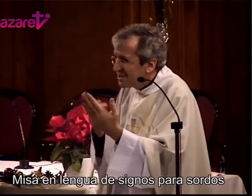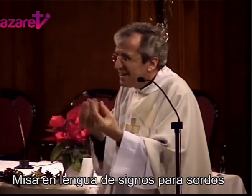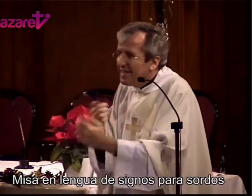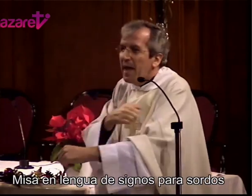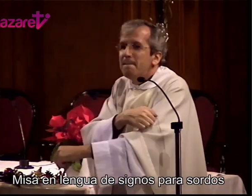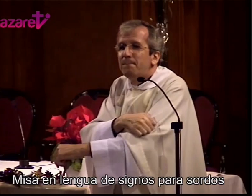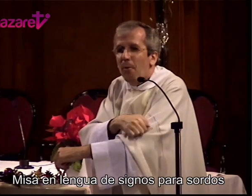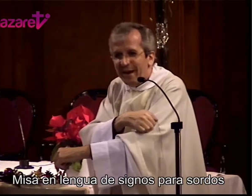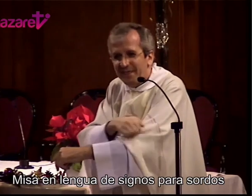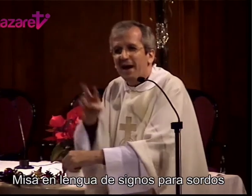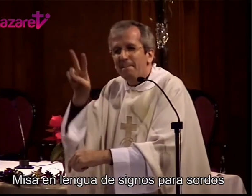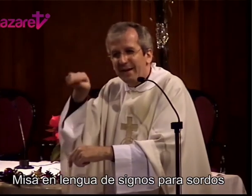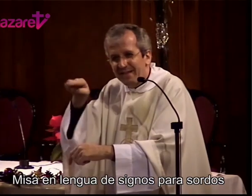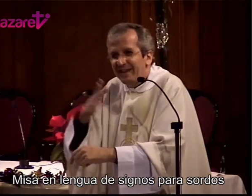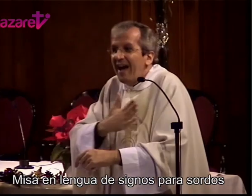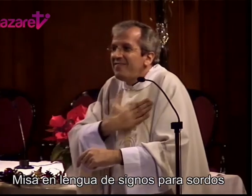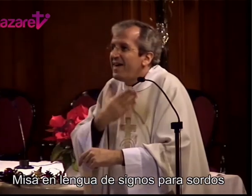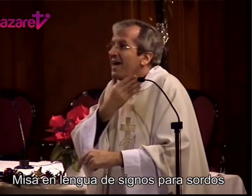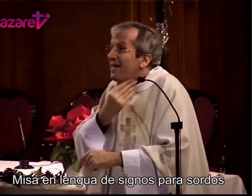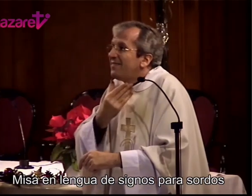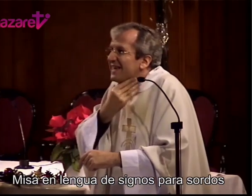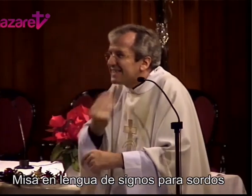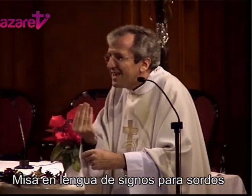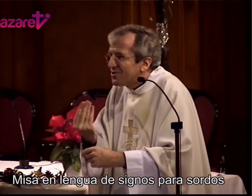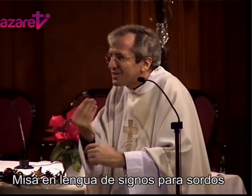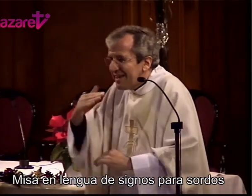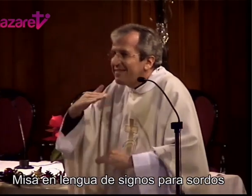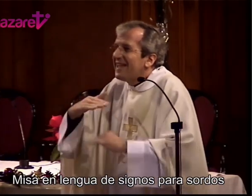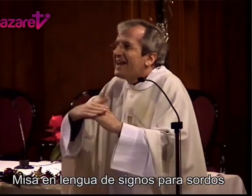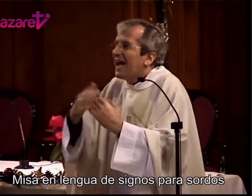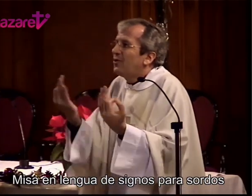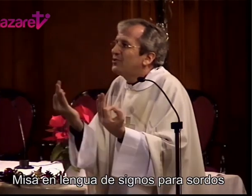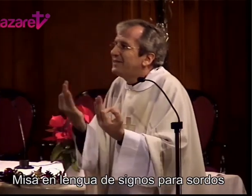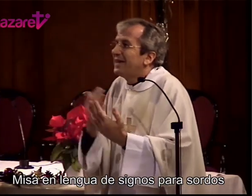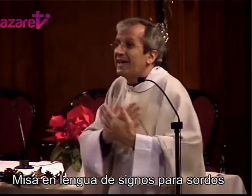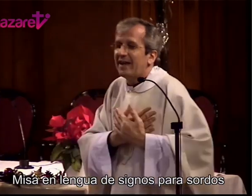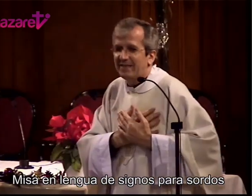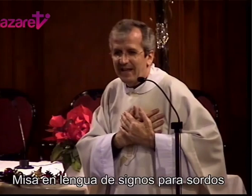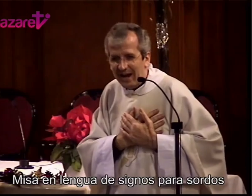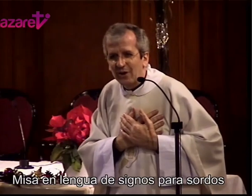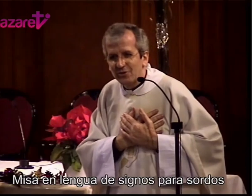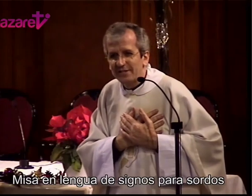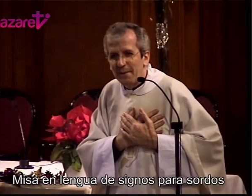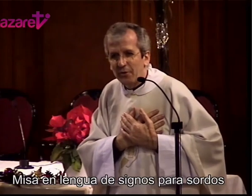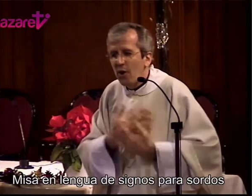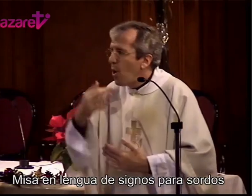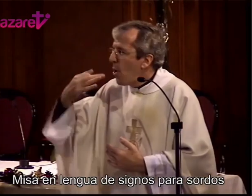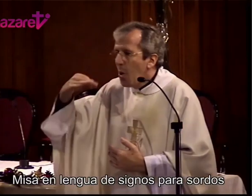de pobreza verdadera, de deseos, ¿de llenarlos de qué? De llenarlos de amor. Lo